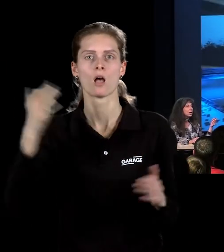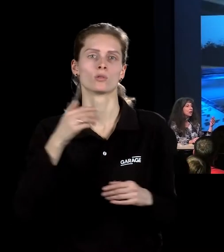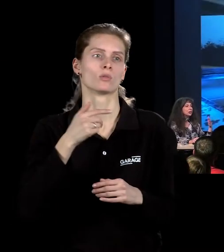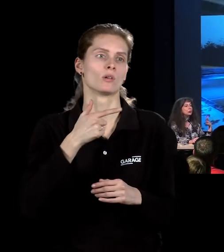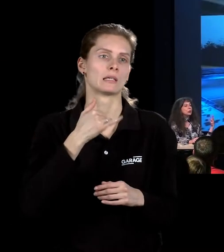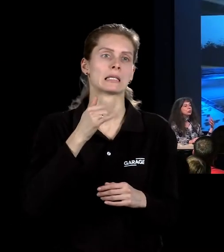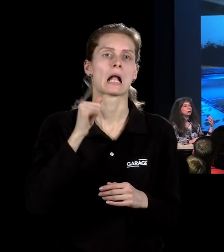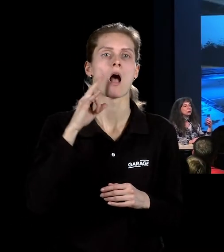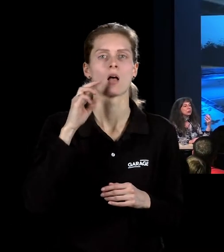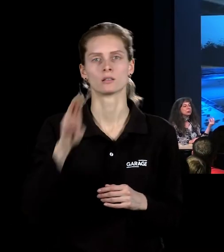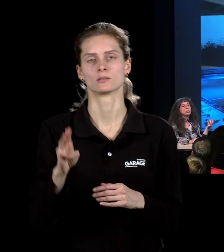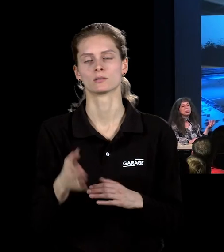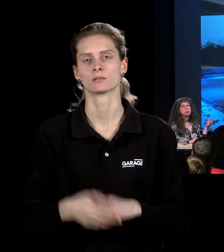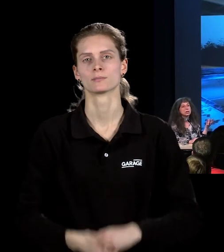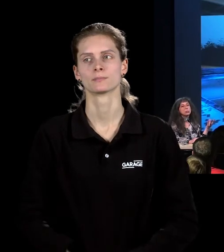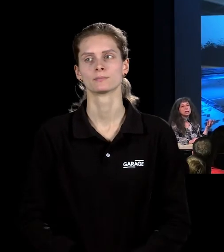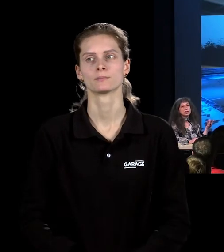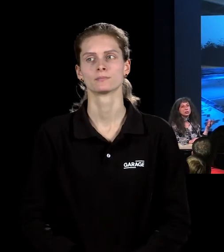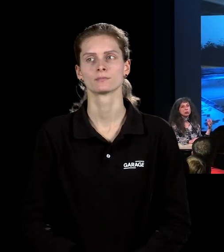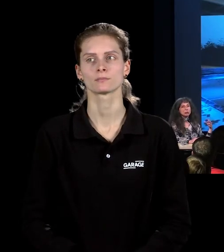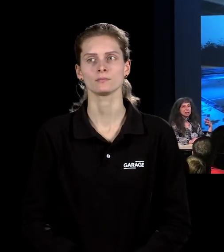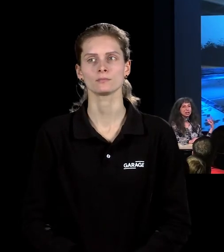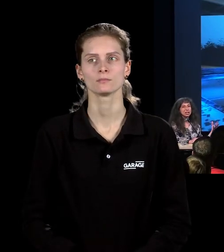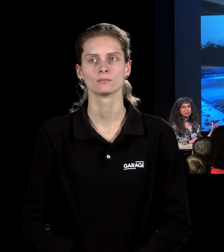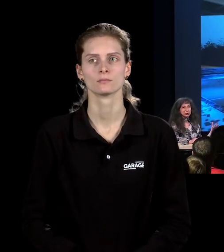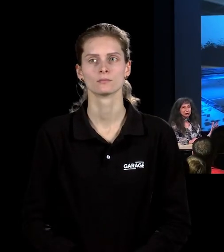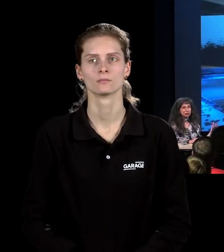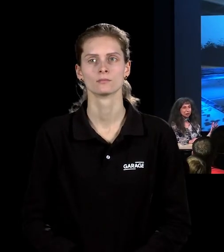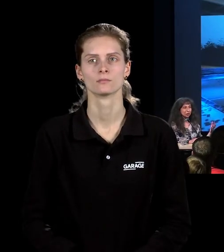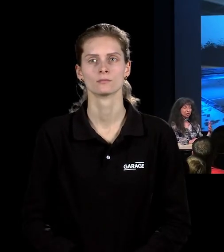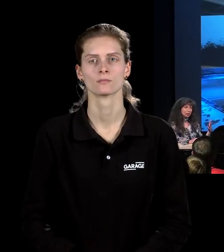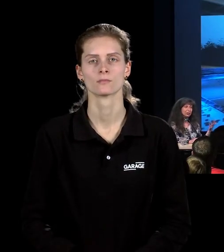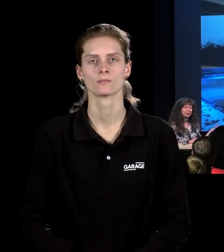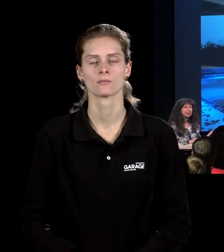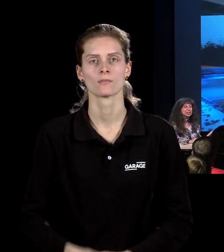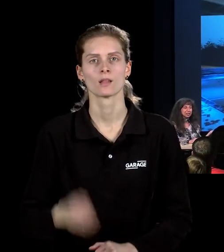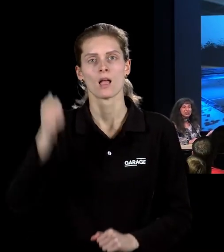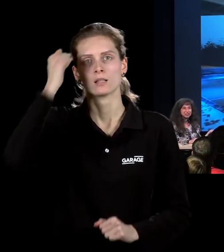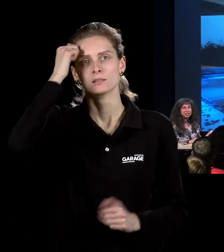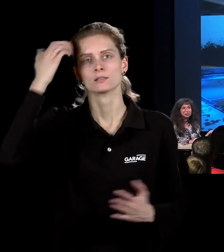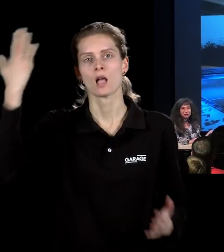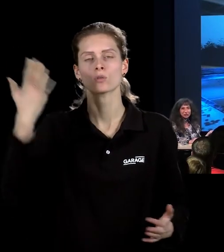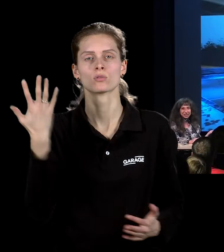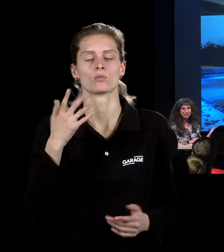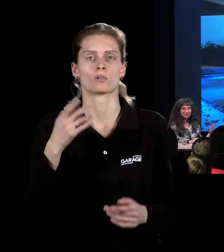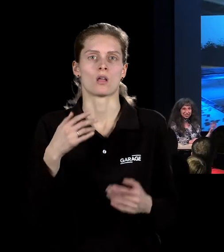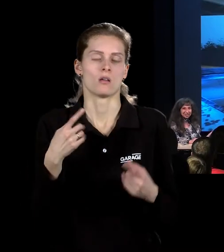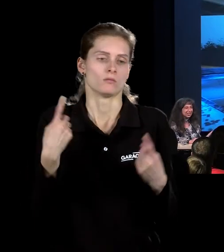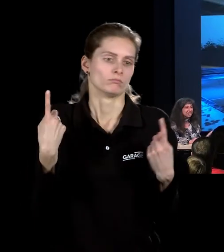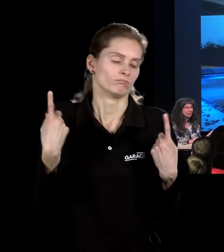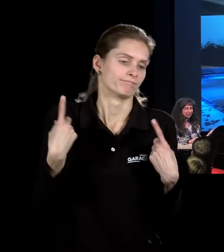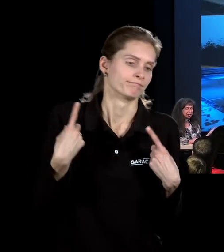да, статуи, которые как бы в распаде, которые расслаиваются, которые истлевают, да,